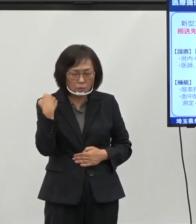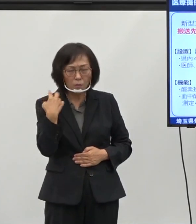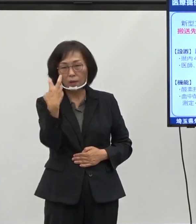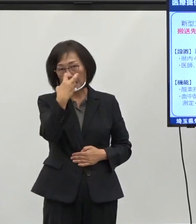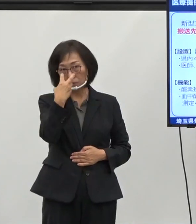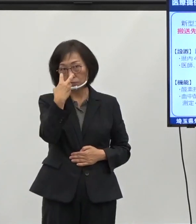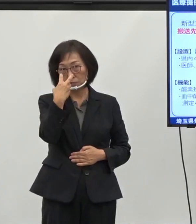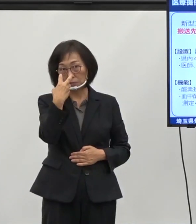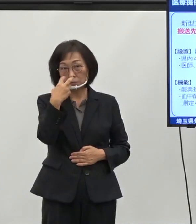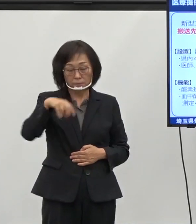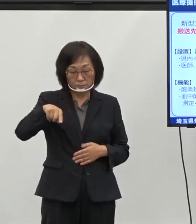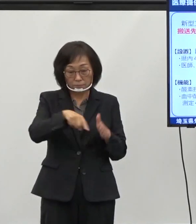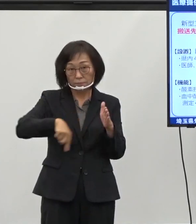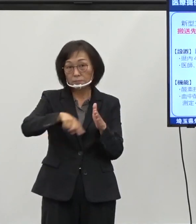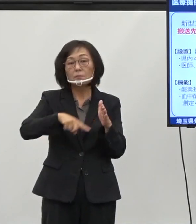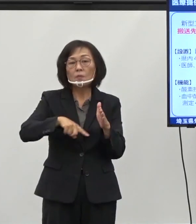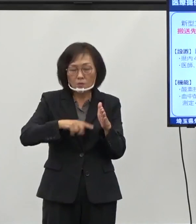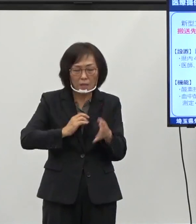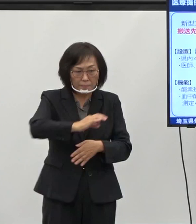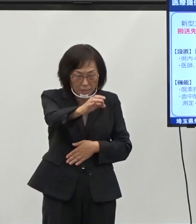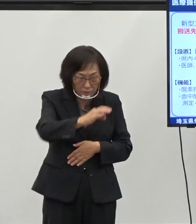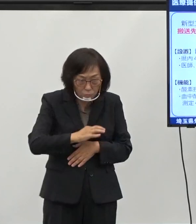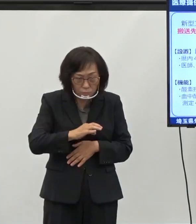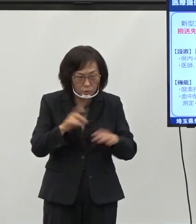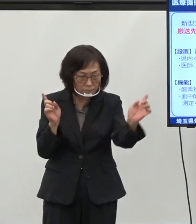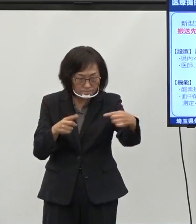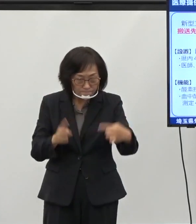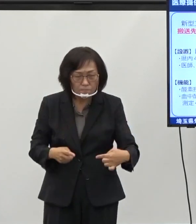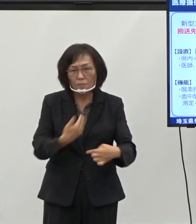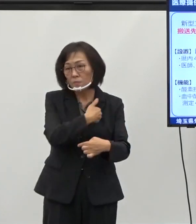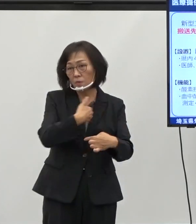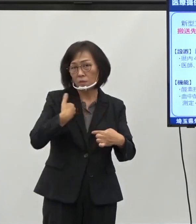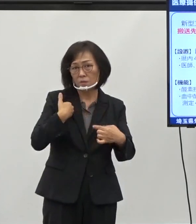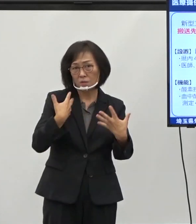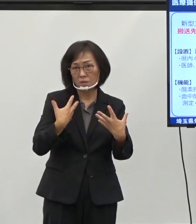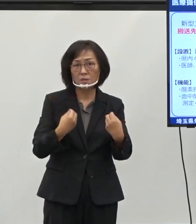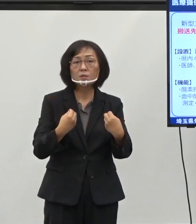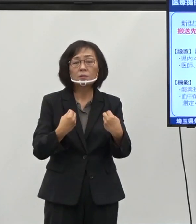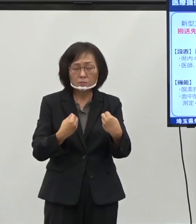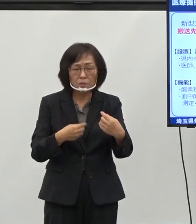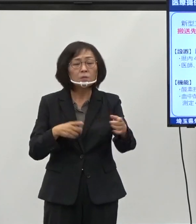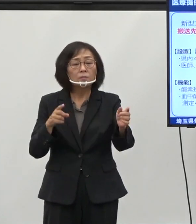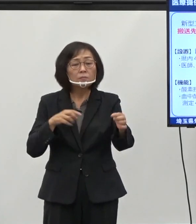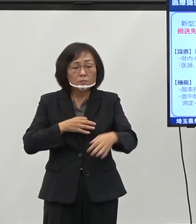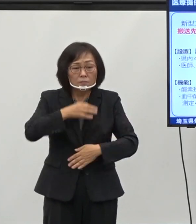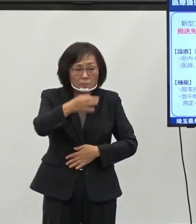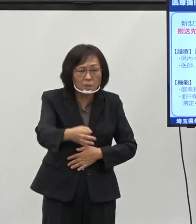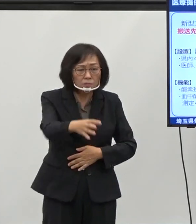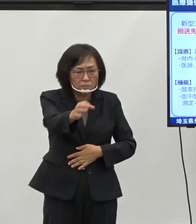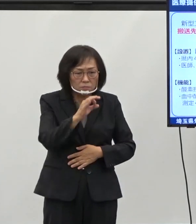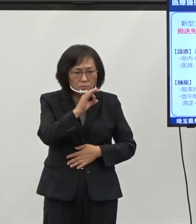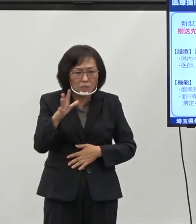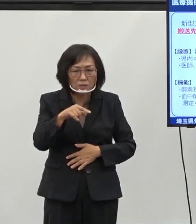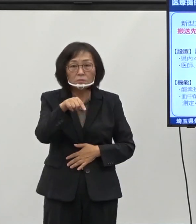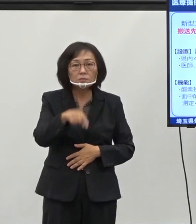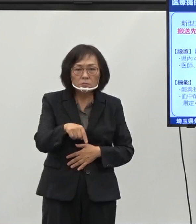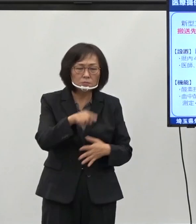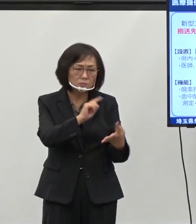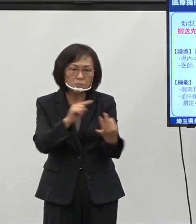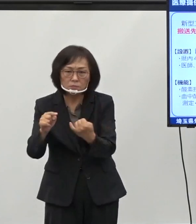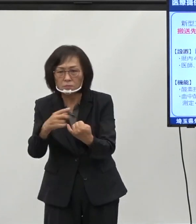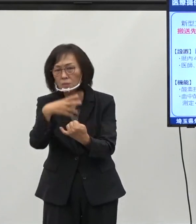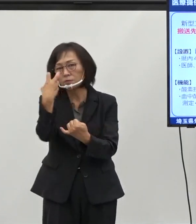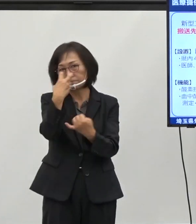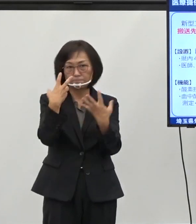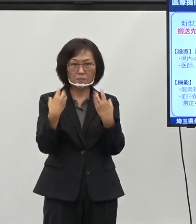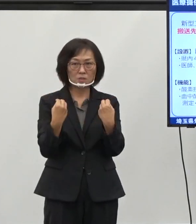点ではそこはメール等で通知されているといったケースは洗い直してきましたけれども、それ以外まだ全ての全貌につい